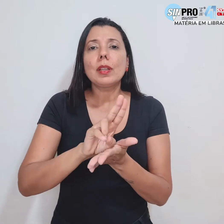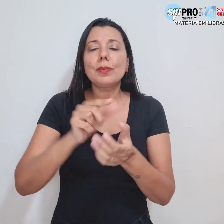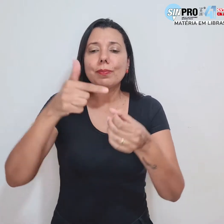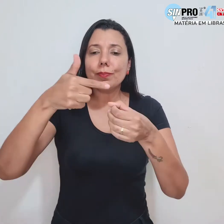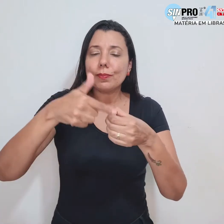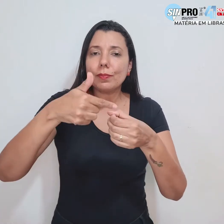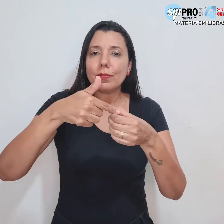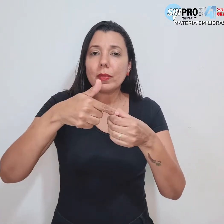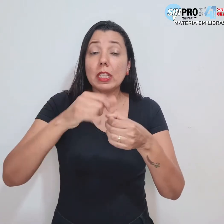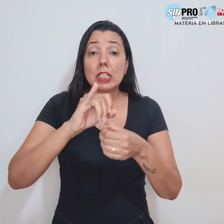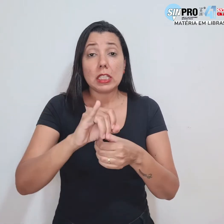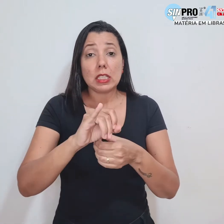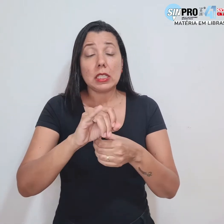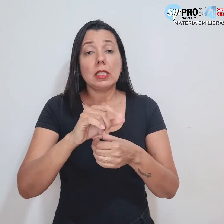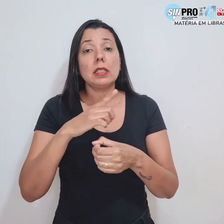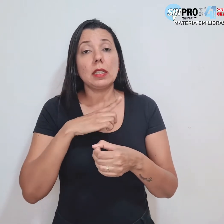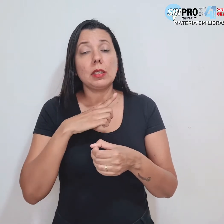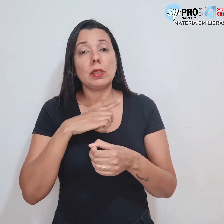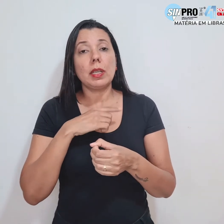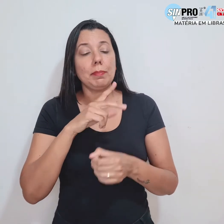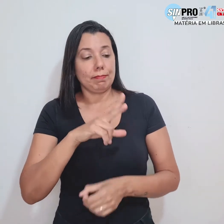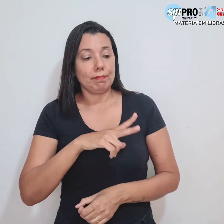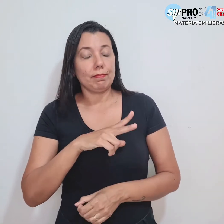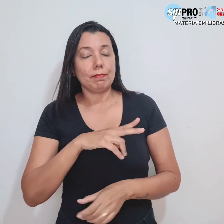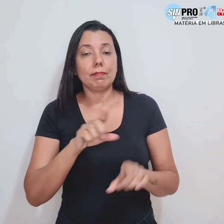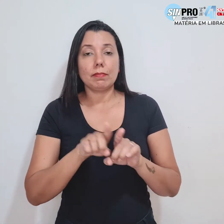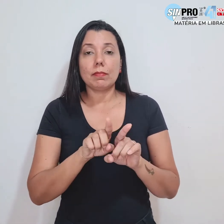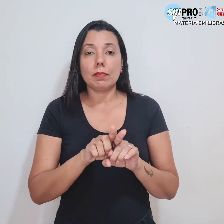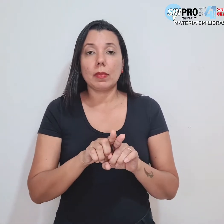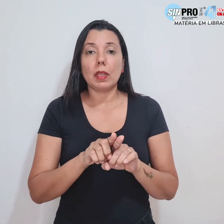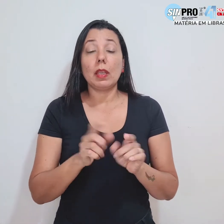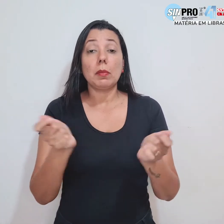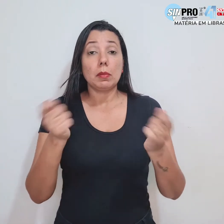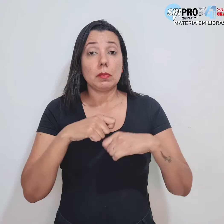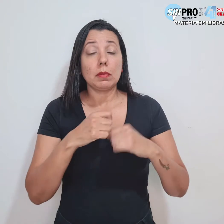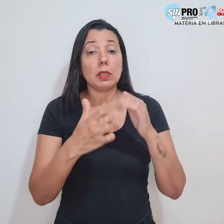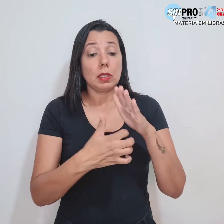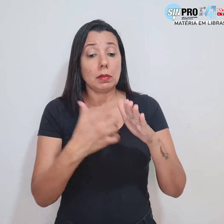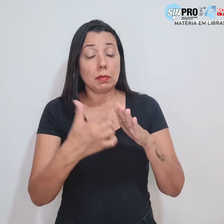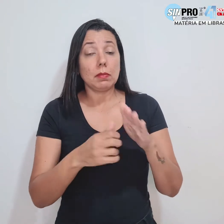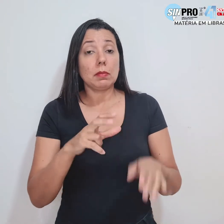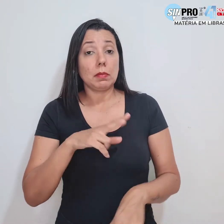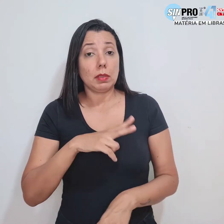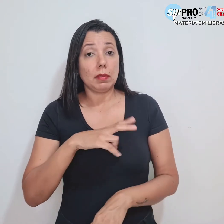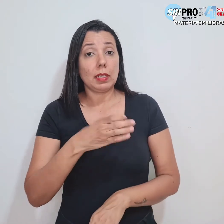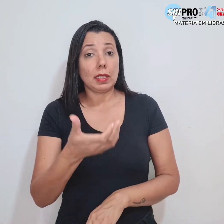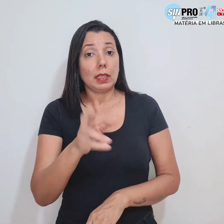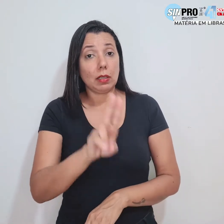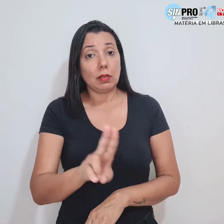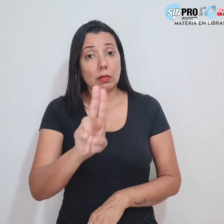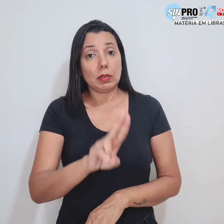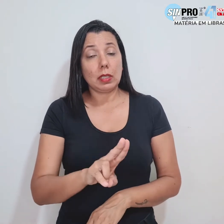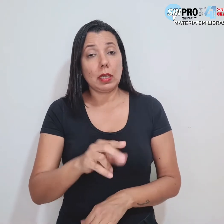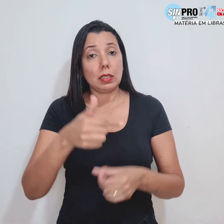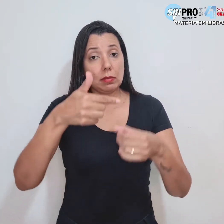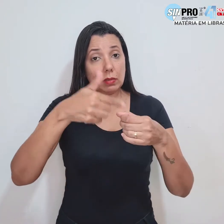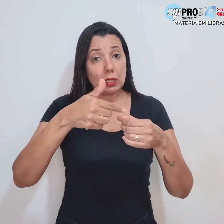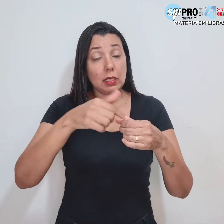subutilizando as refinarias, caso essas sejam privatizadas. É possível que empresas privadas queiram utilizar essas